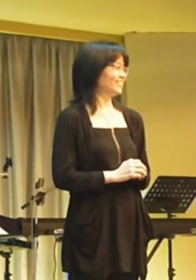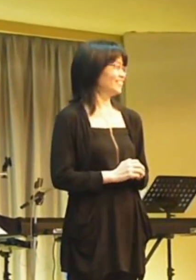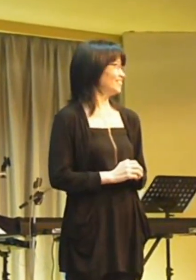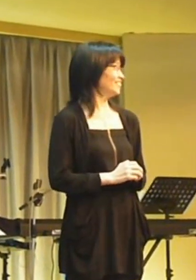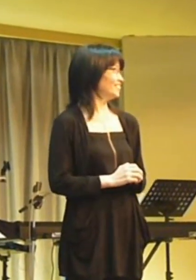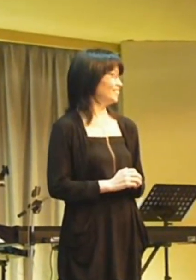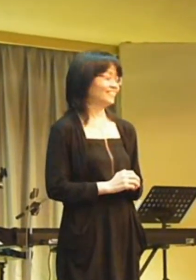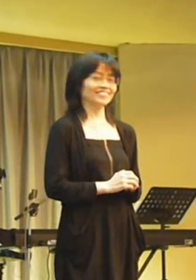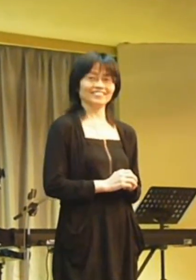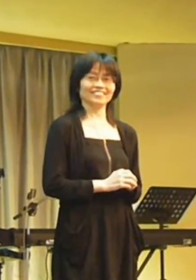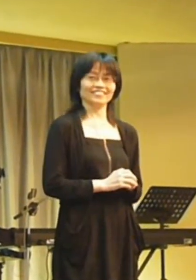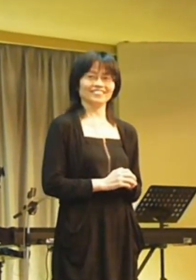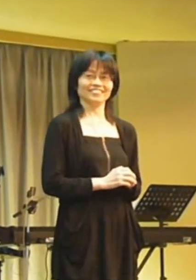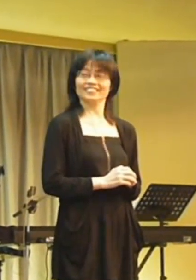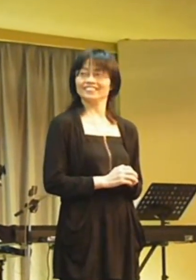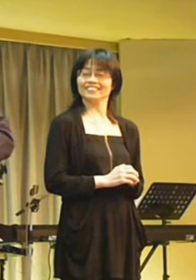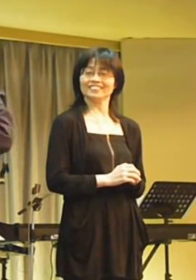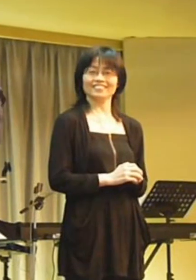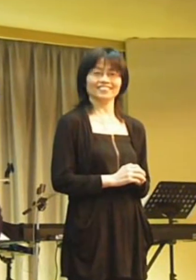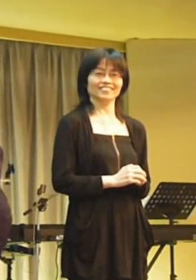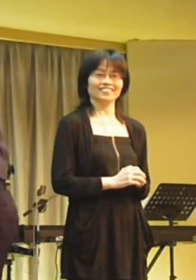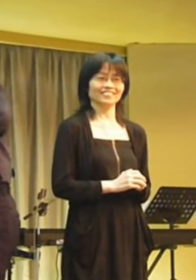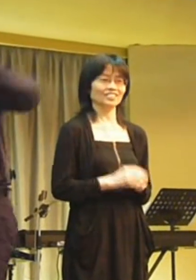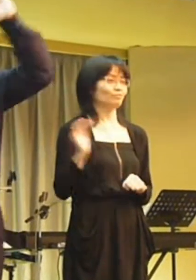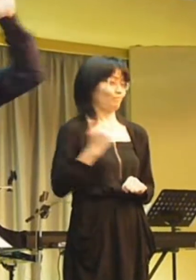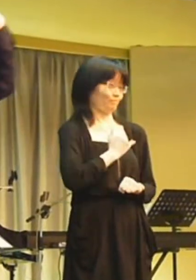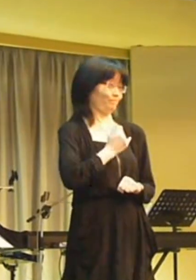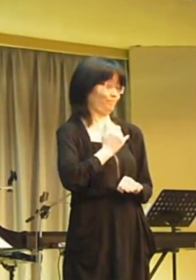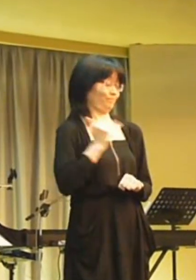仲有 Bosco 阿勇。